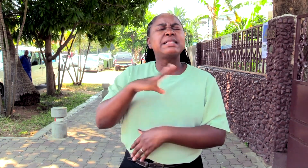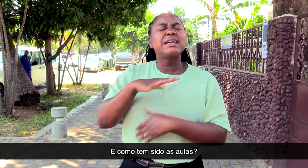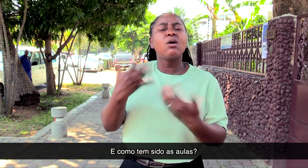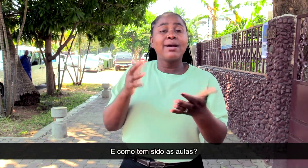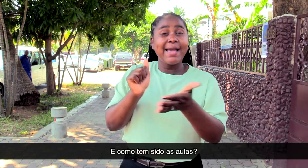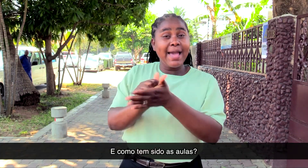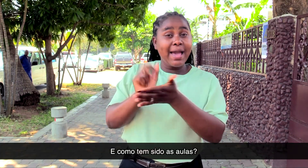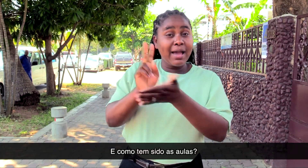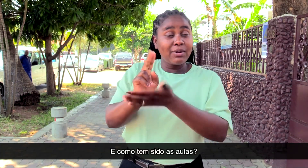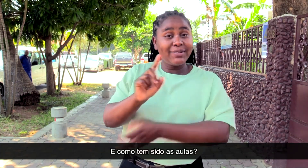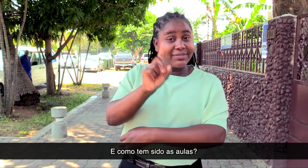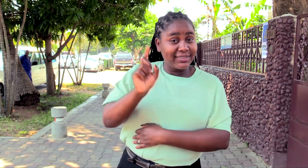E como têm sido as aulas?